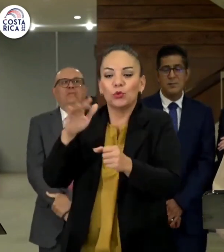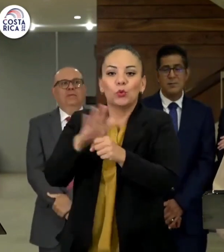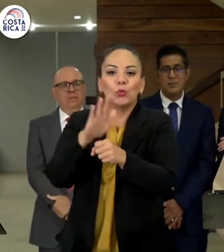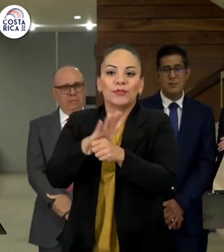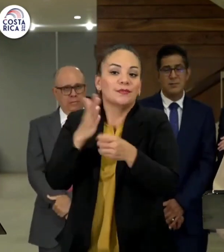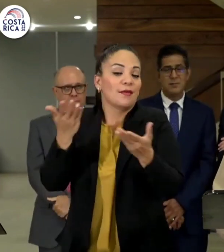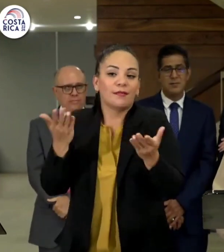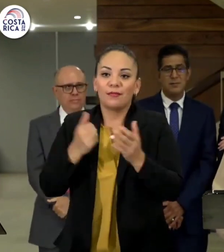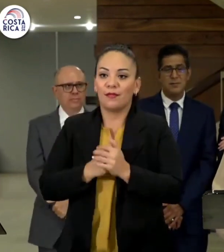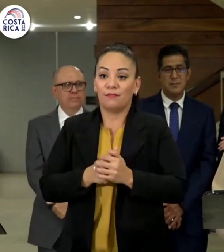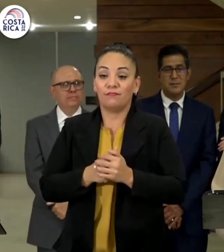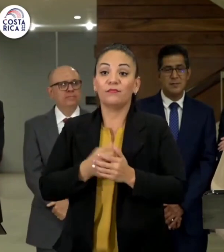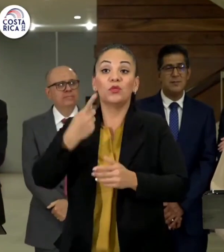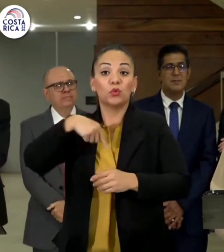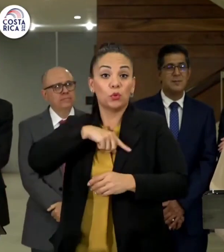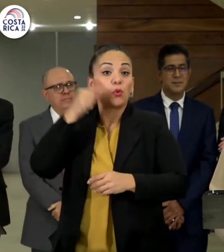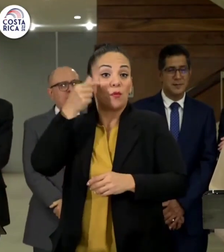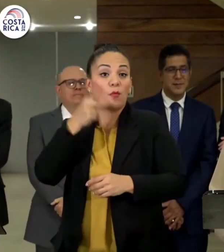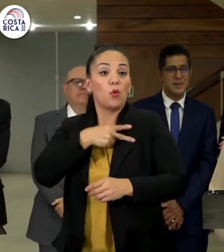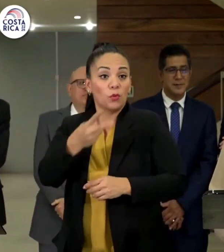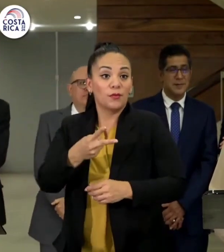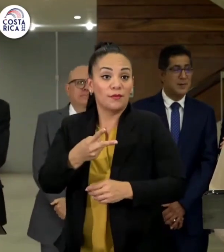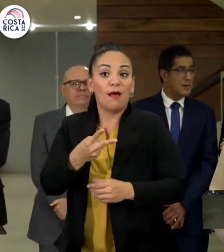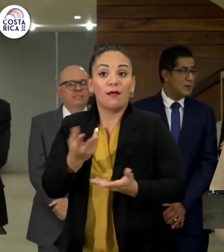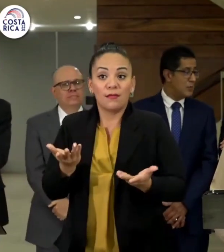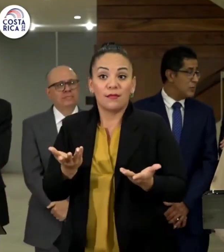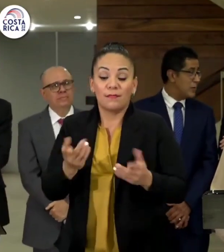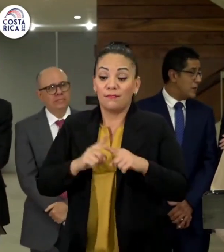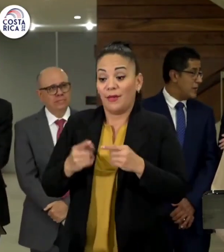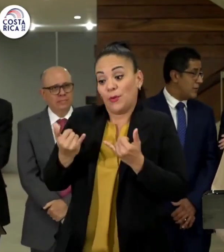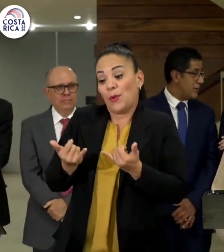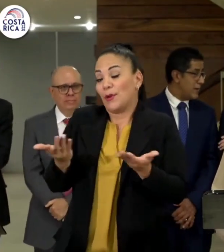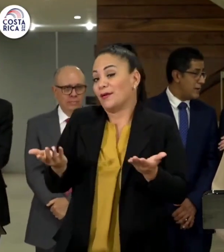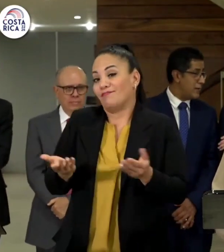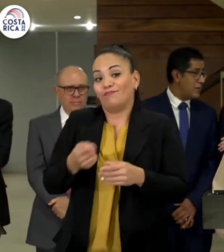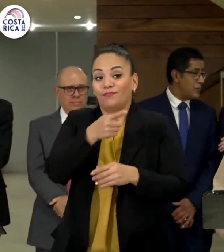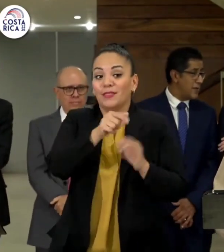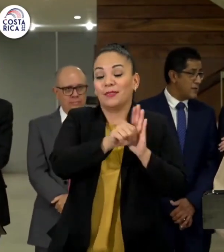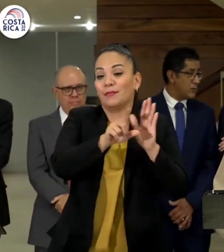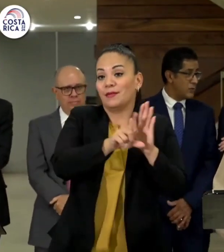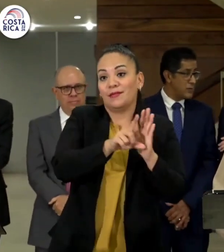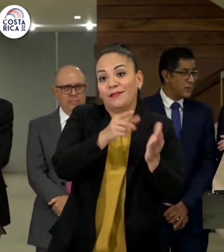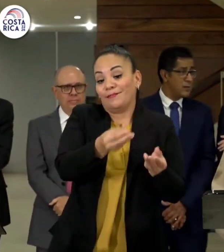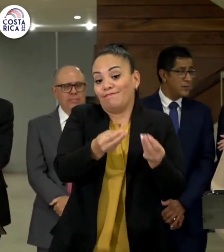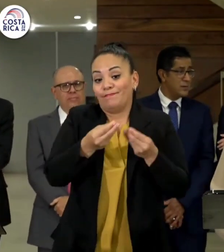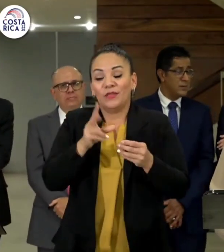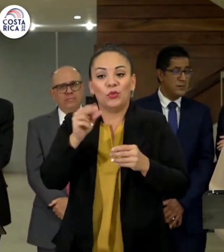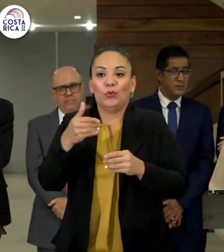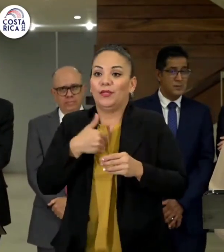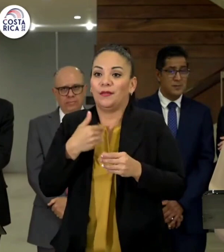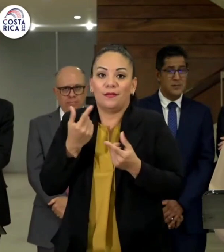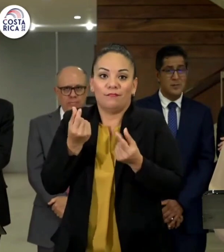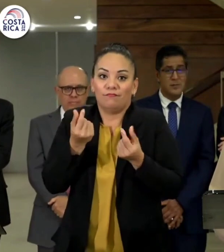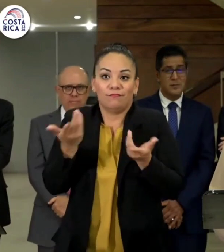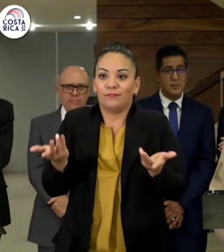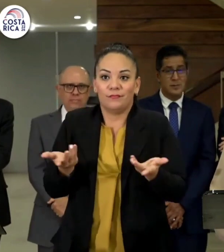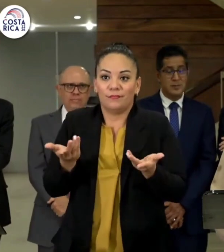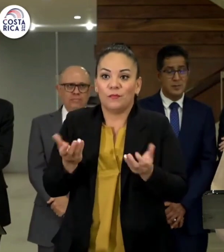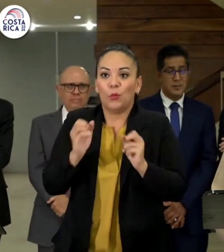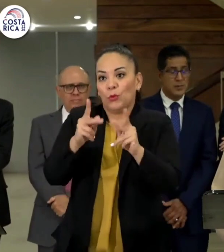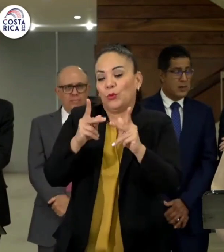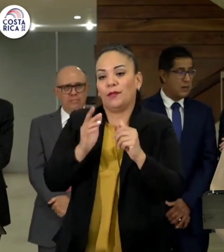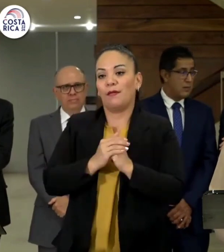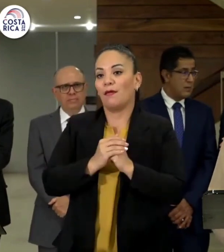que voluntad había, en este momento no hay posibilidad de obtener ese presupuesto. Pero tendremos